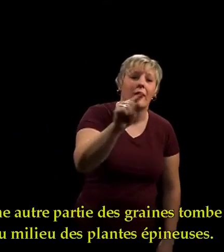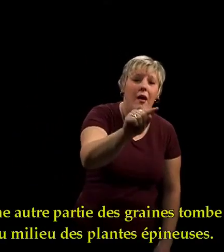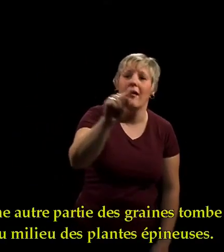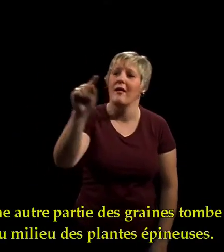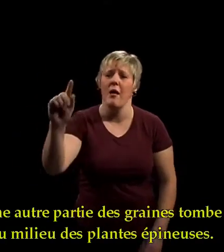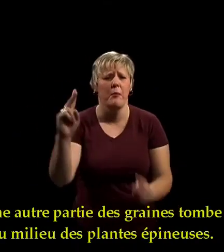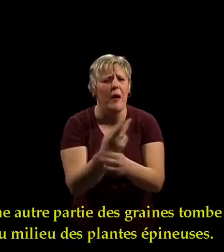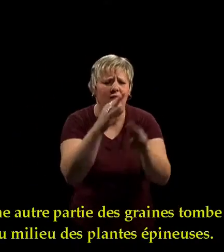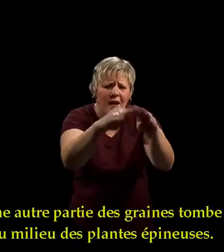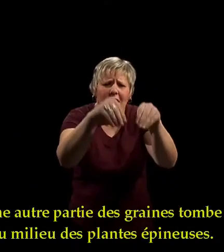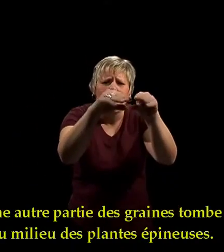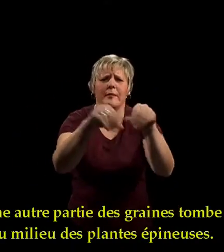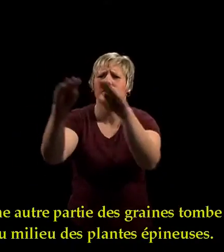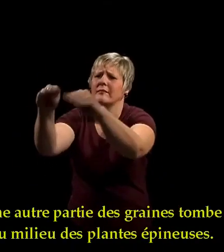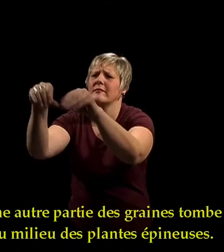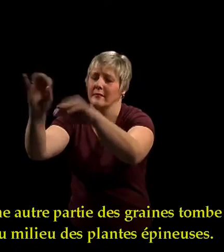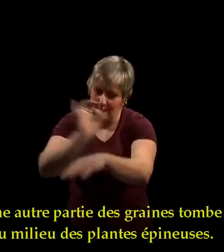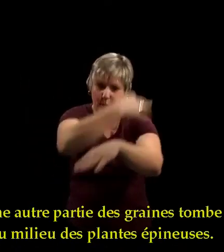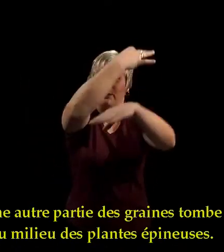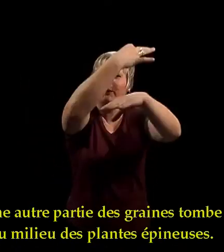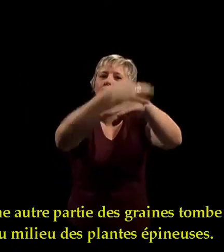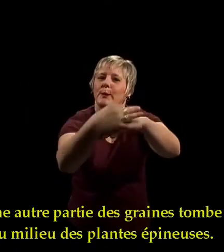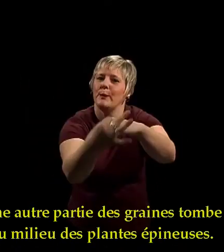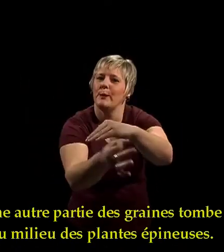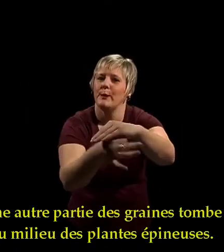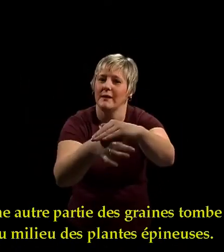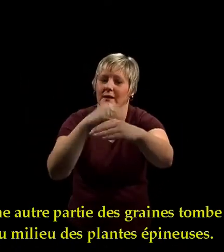Une autre partie des graines tombe au milieu des plantes épineuses.